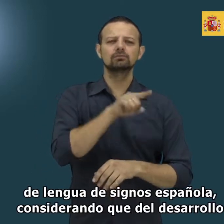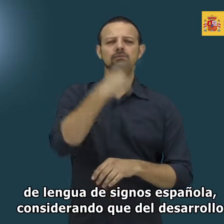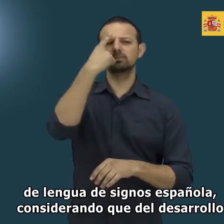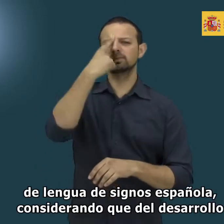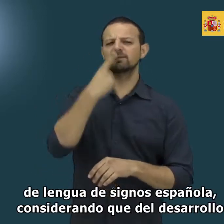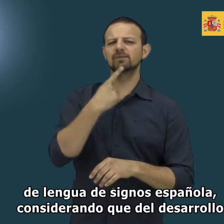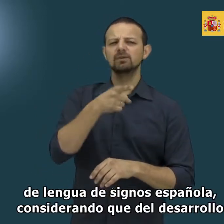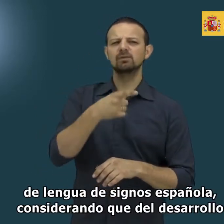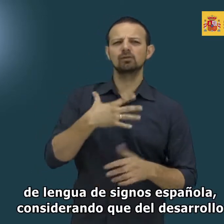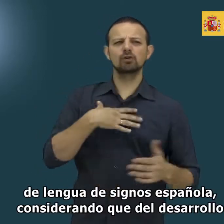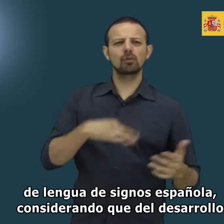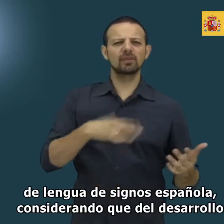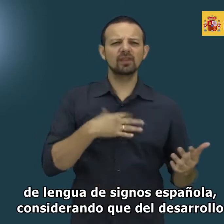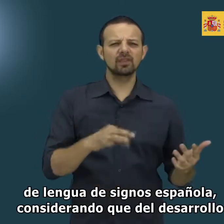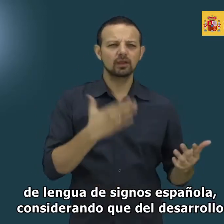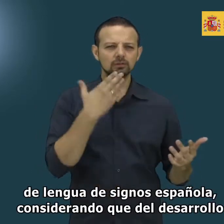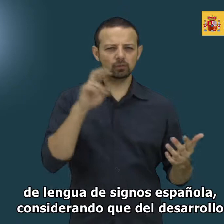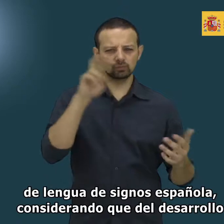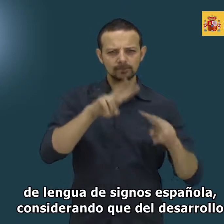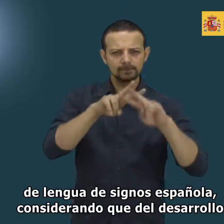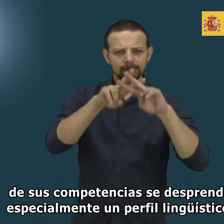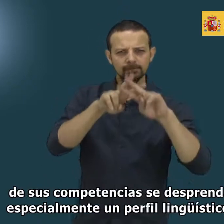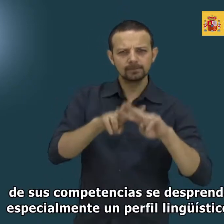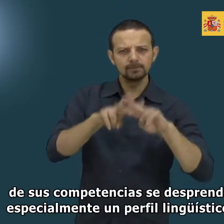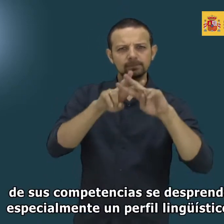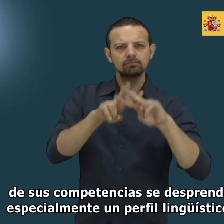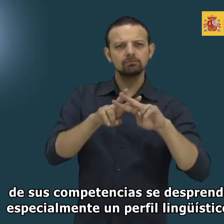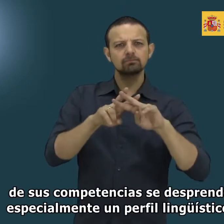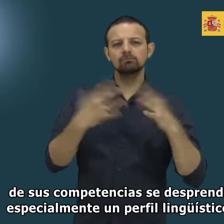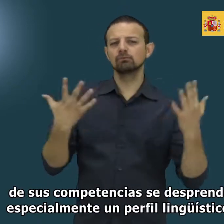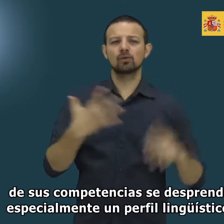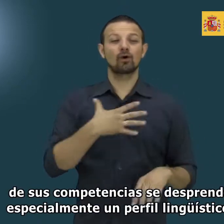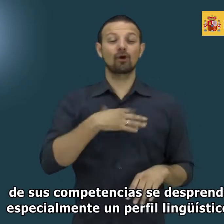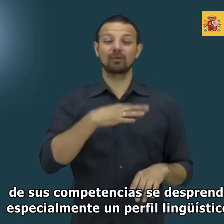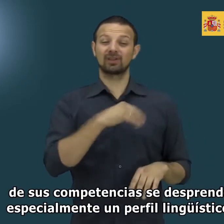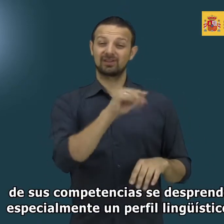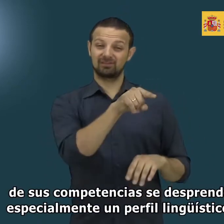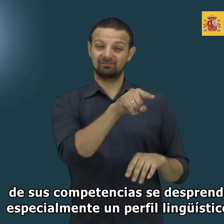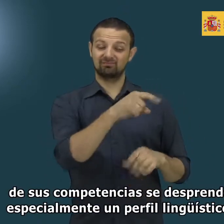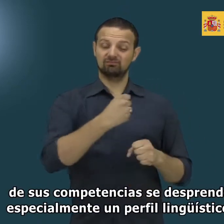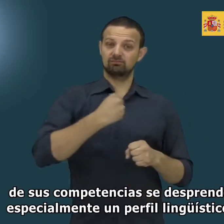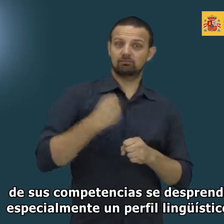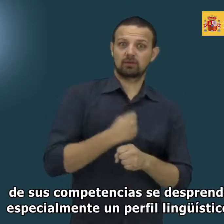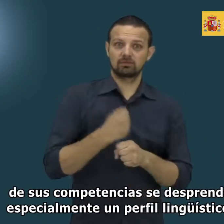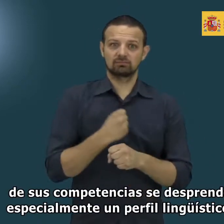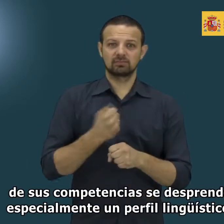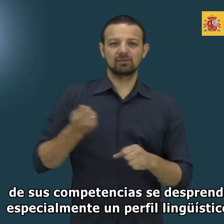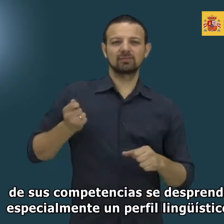considerando que del desarrollo de sus competencias se desprende especialmente un perfil lingüístico.